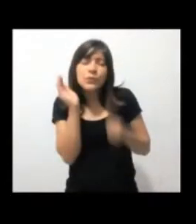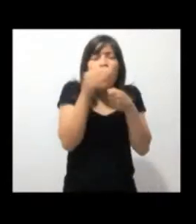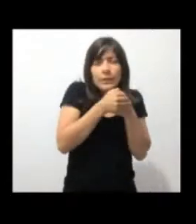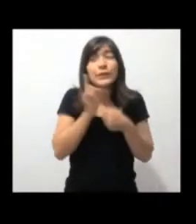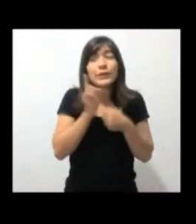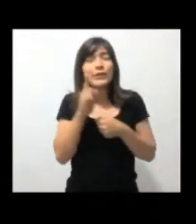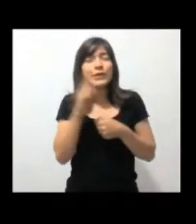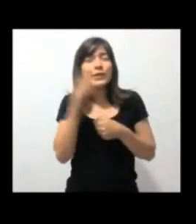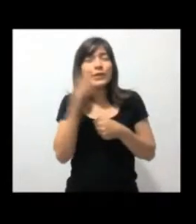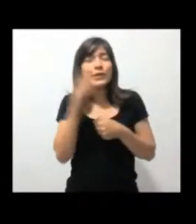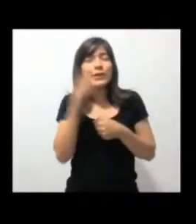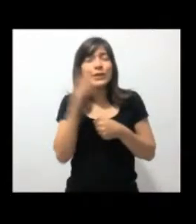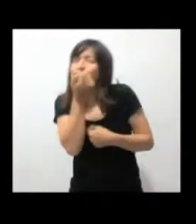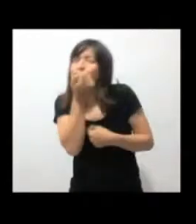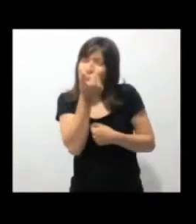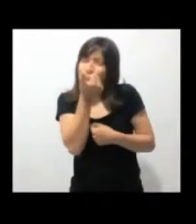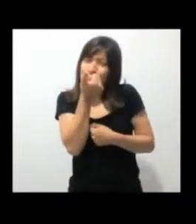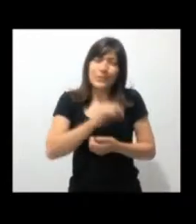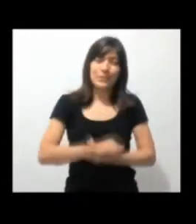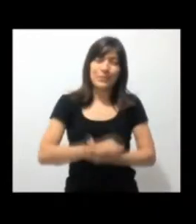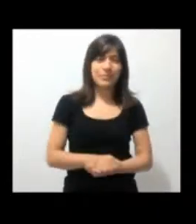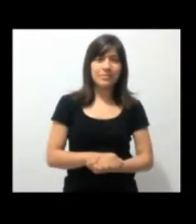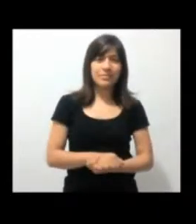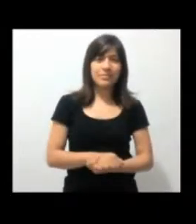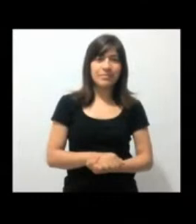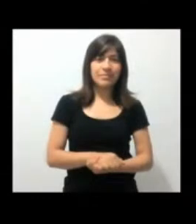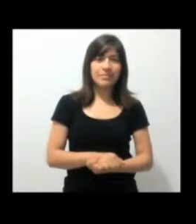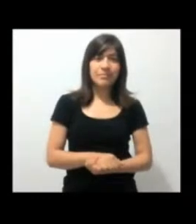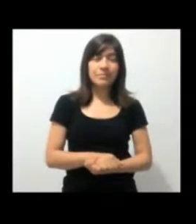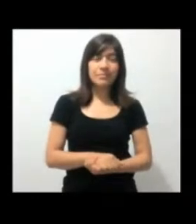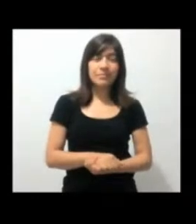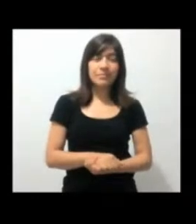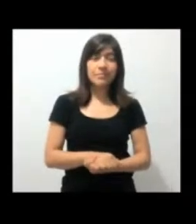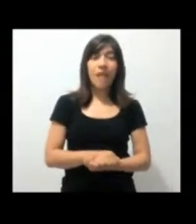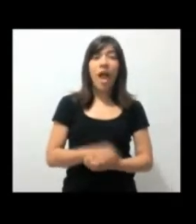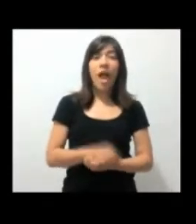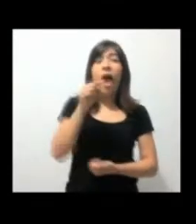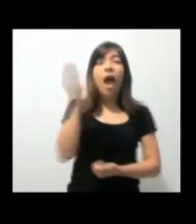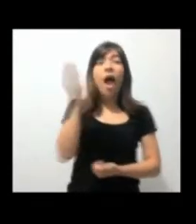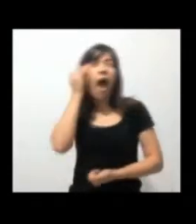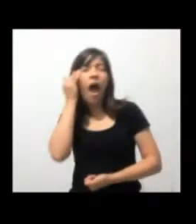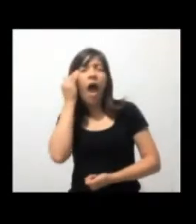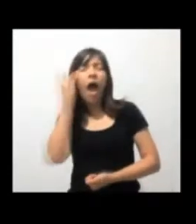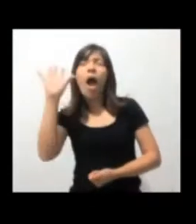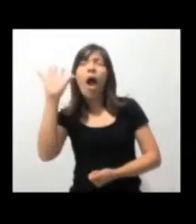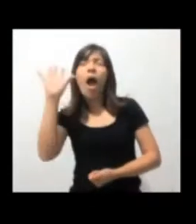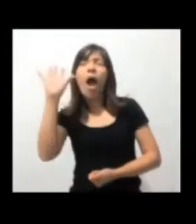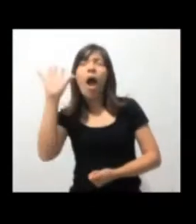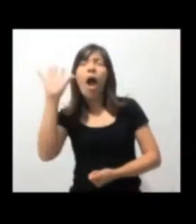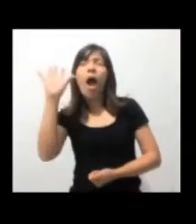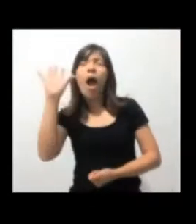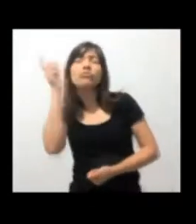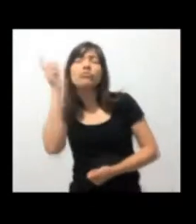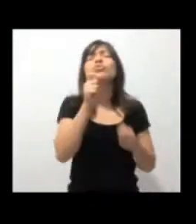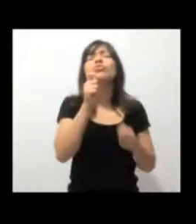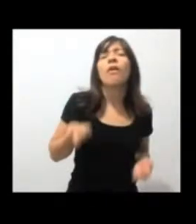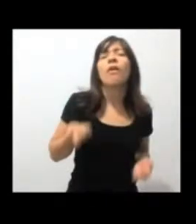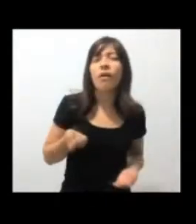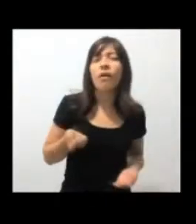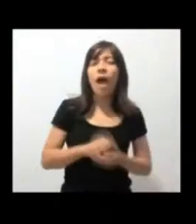não enxerga. E o que, que vocês acham que aconteceu? Quem foi a